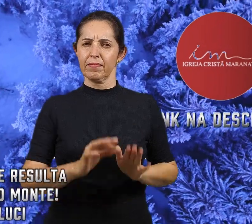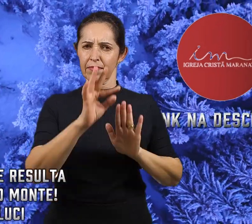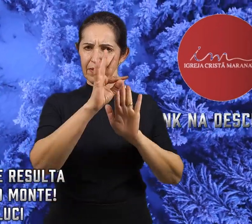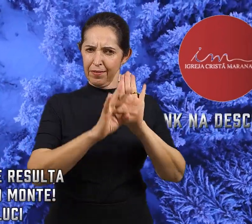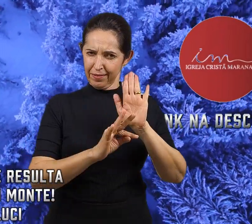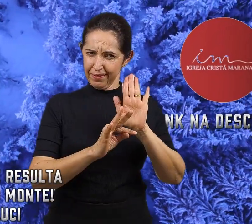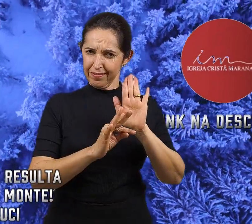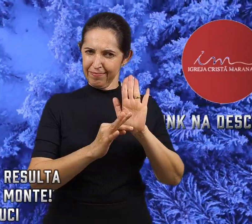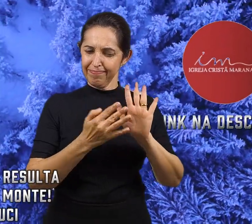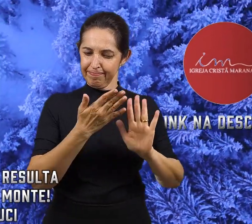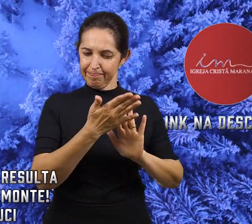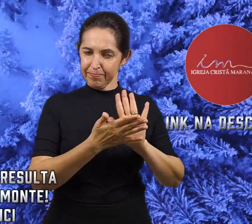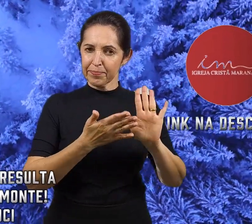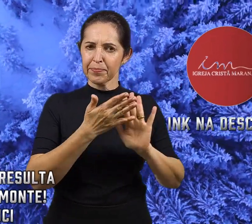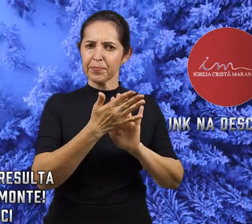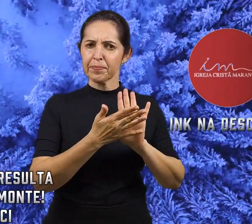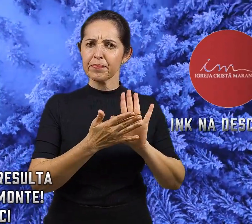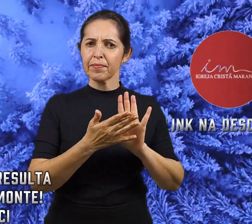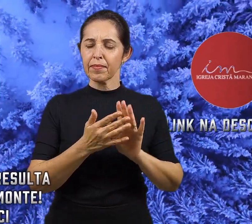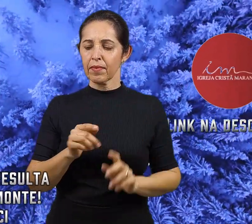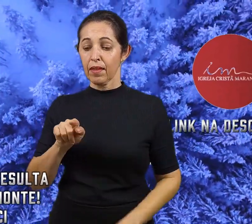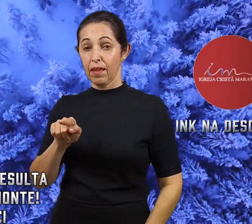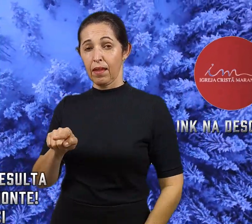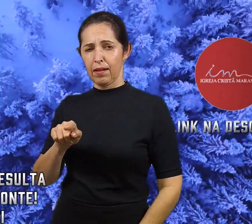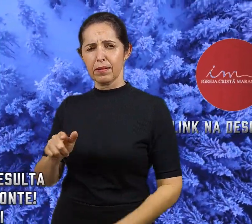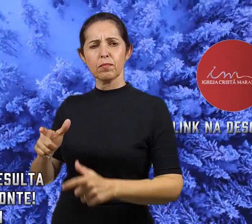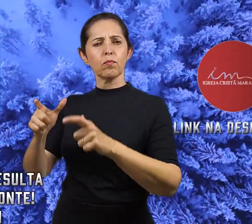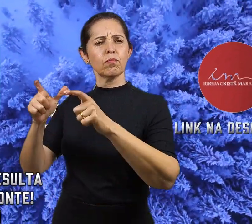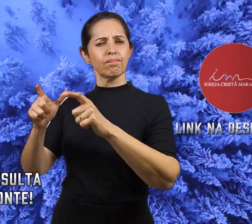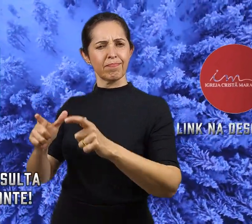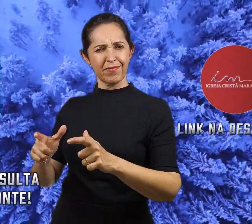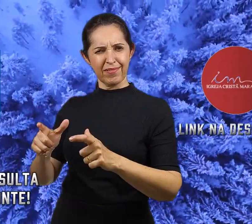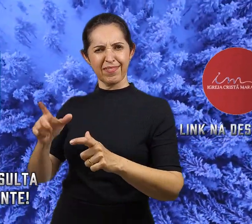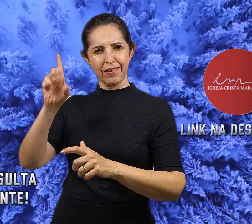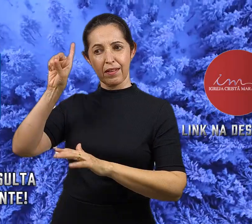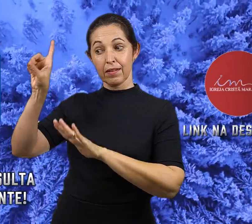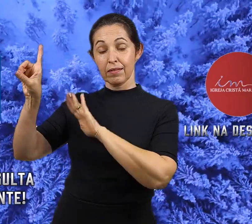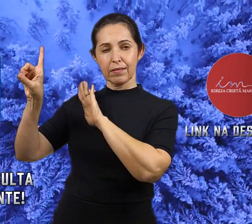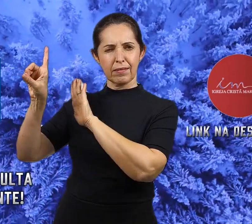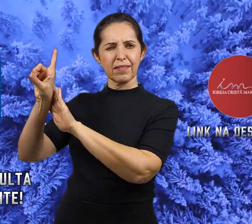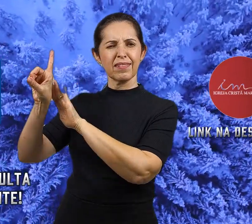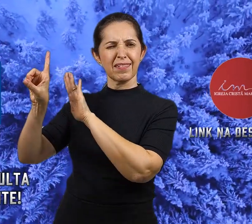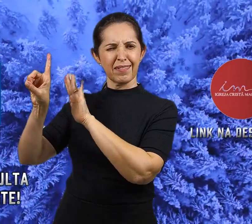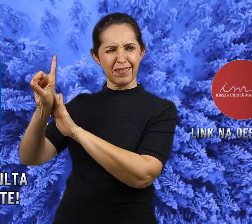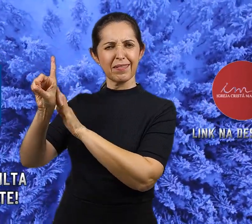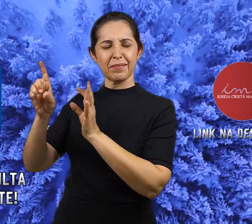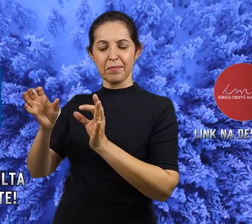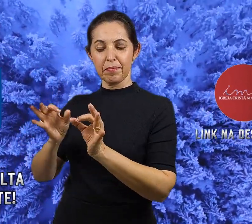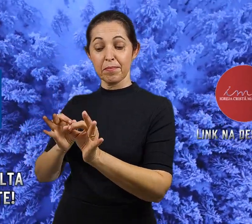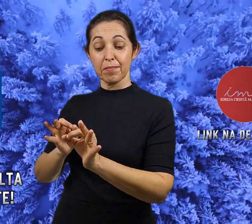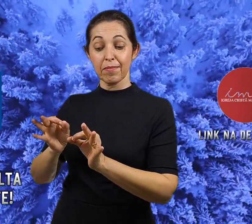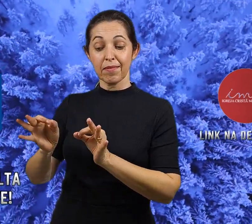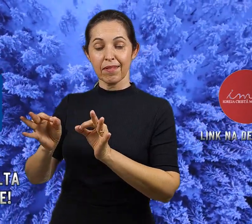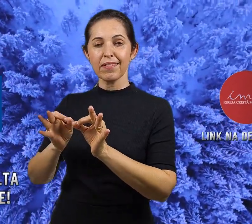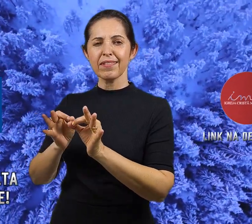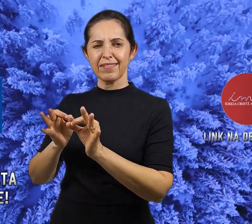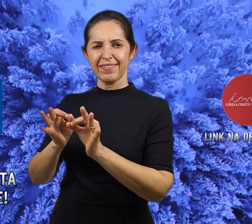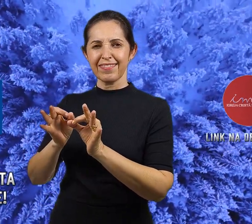terra e que o Senhor teu Deus tem cuidado. Os olhos do Senhor teu Deus estão